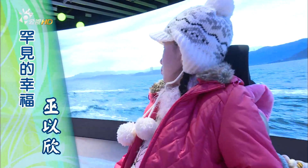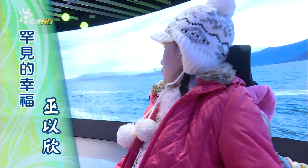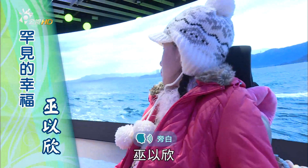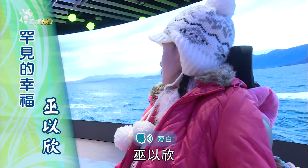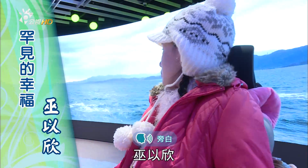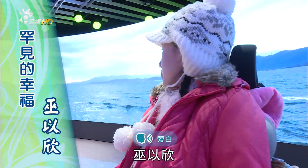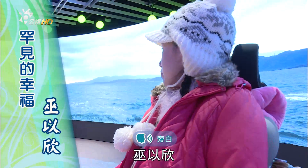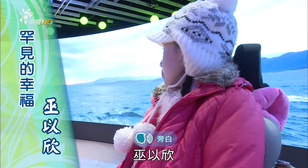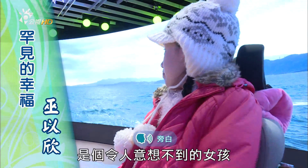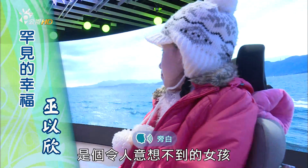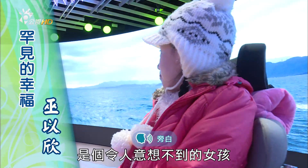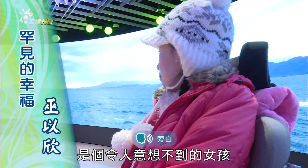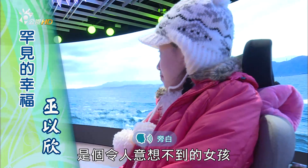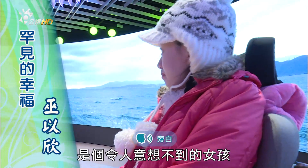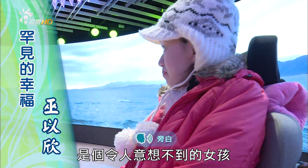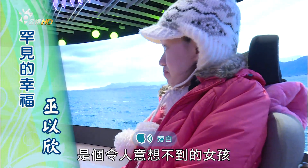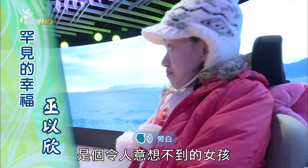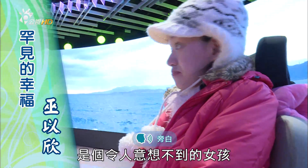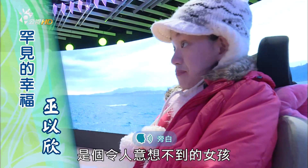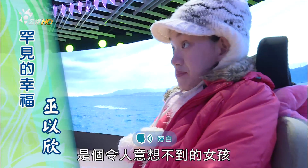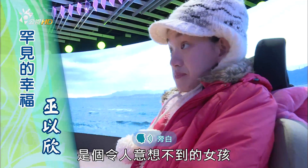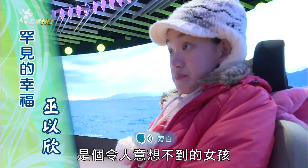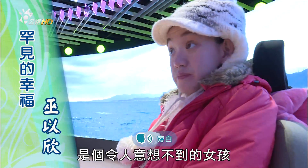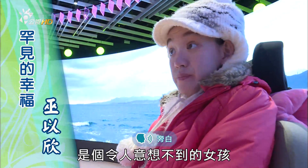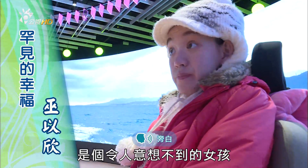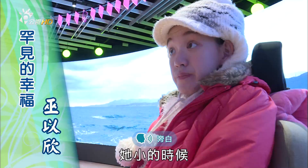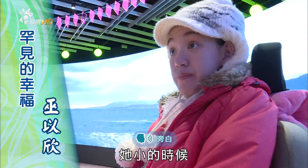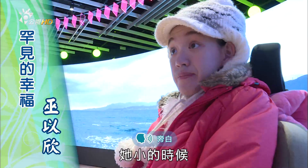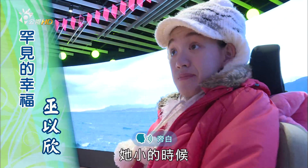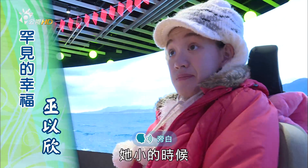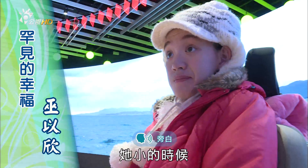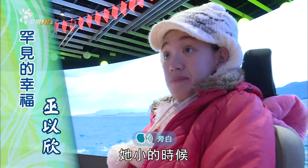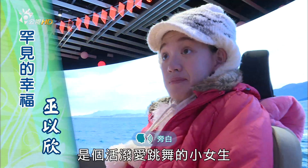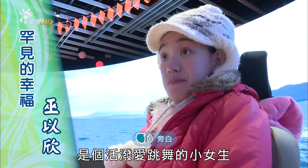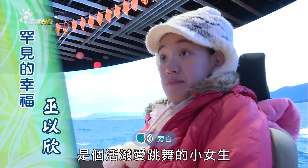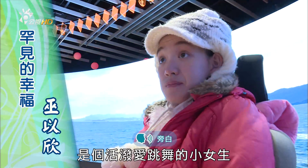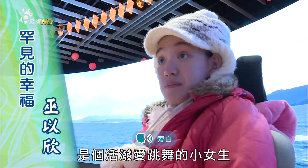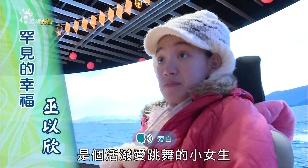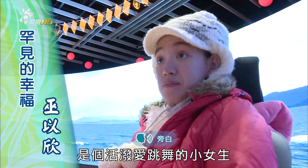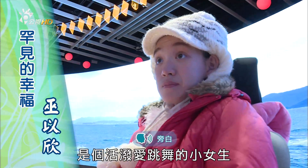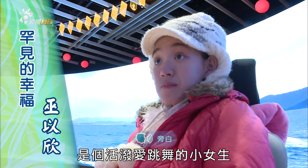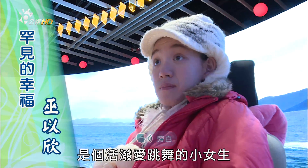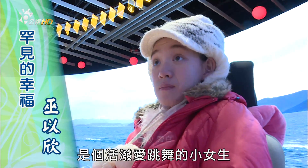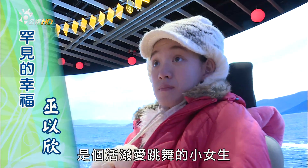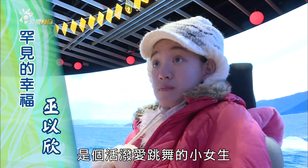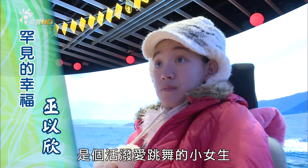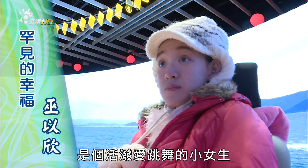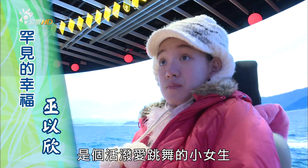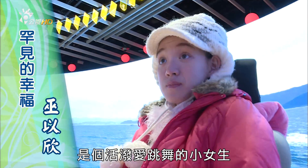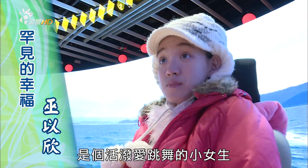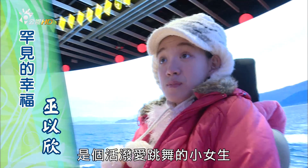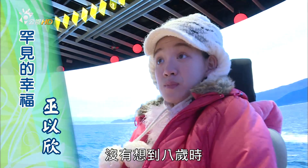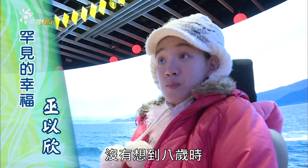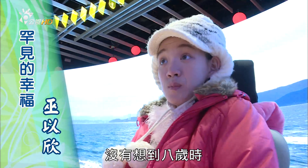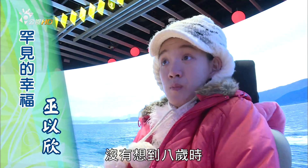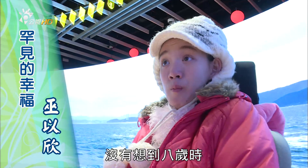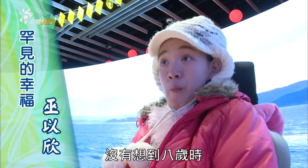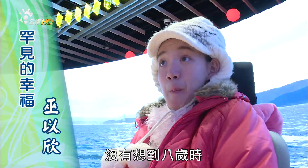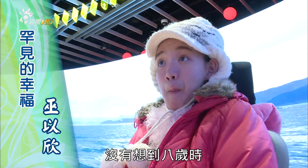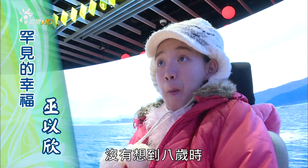巫以心是个令人意想不到的女孩，她小的时候是个活泼爱跳舞的小女生，没有想到8岁时